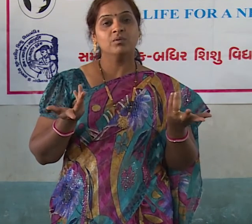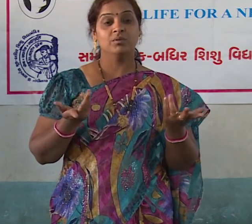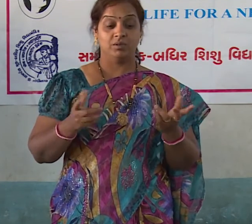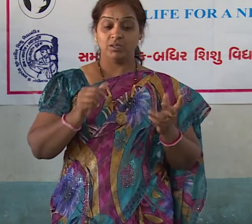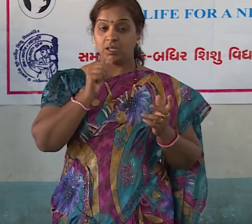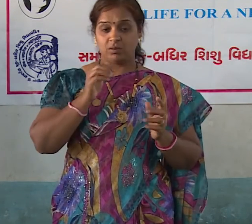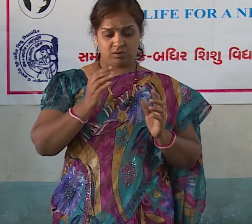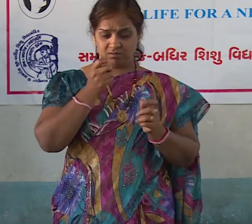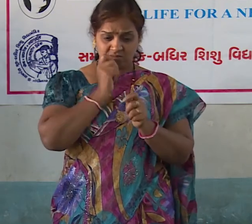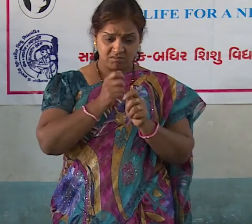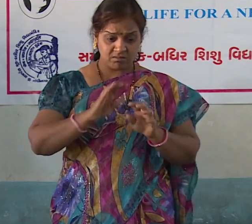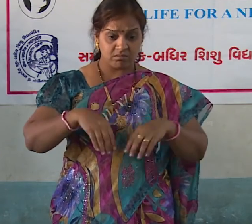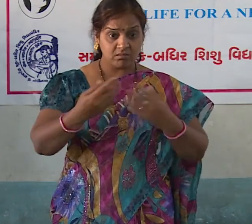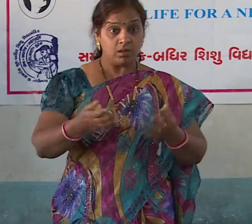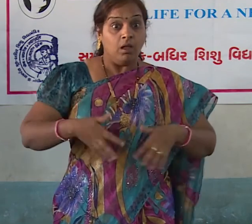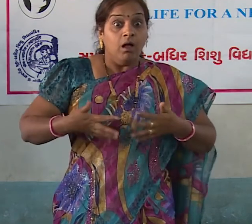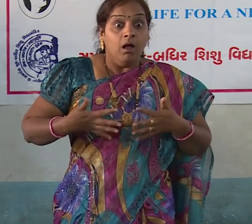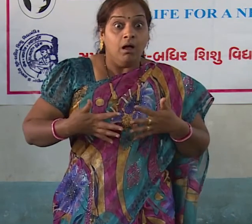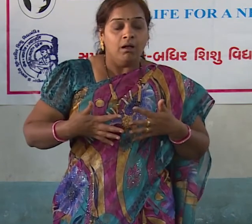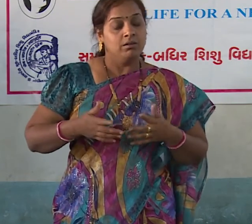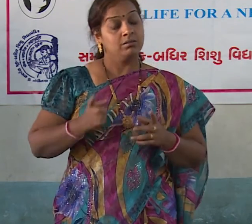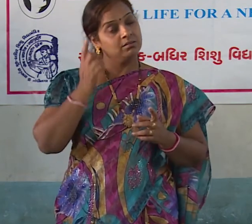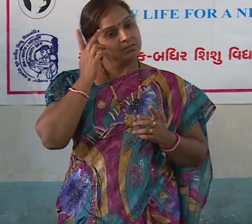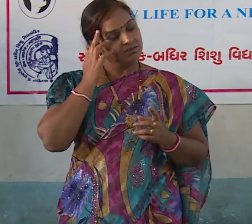आप पुत्र प्रेम। कहता, मैं समझा नहीं।